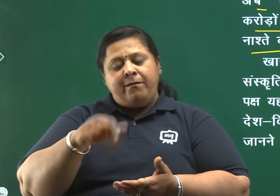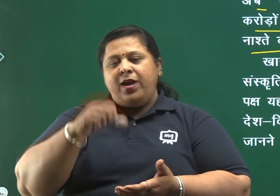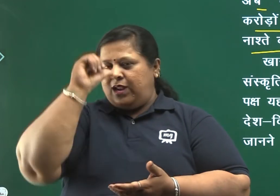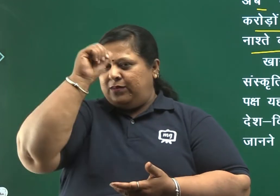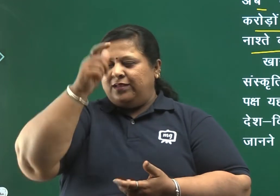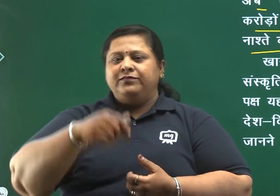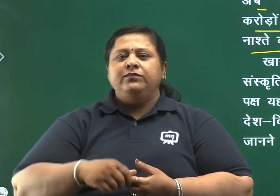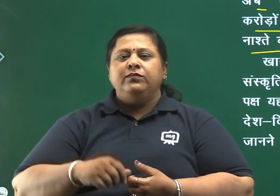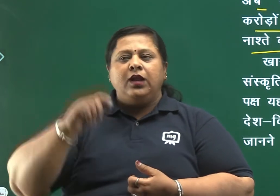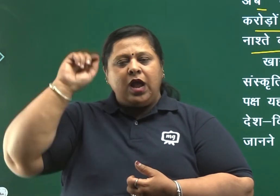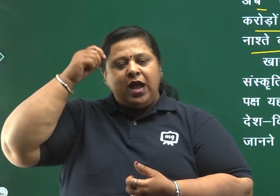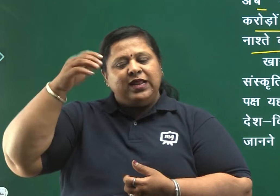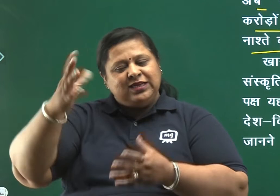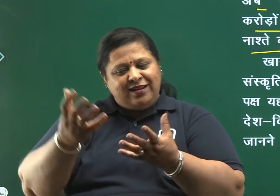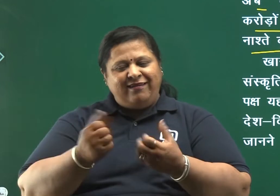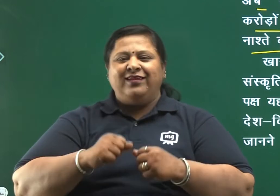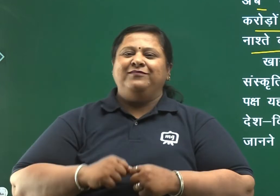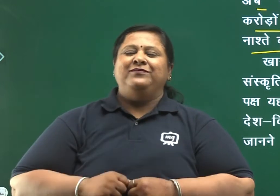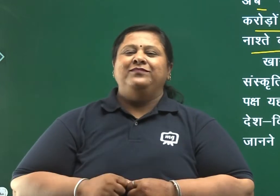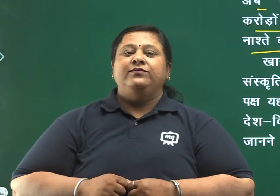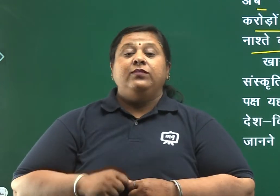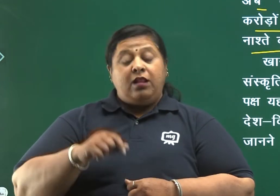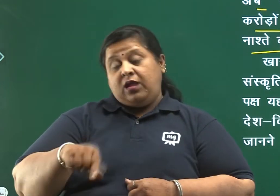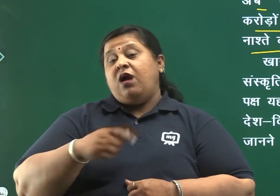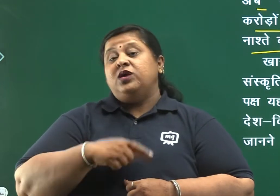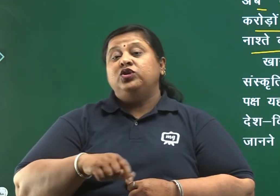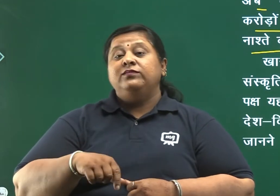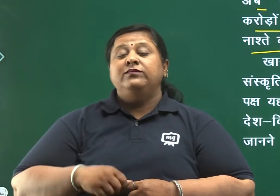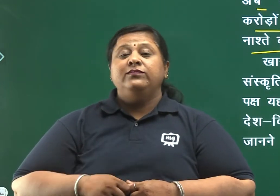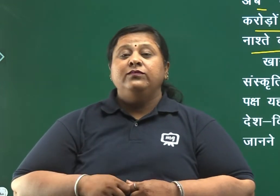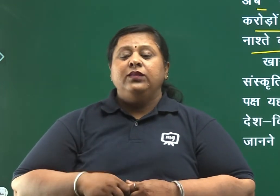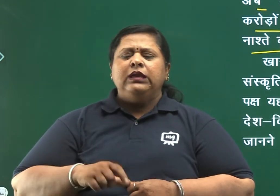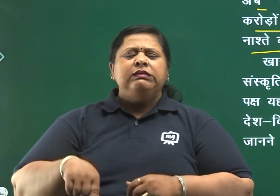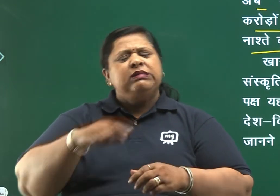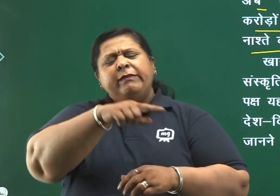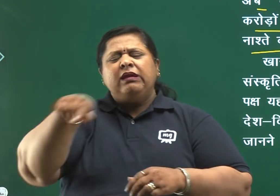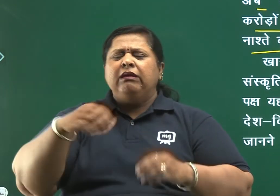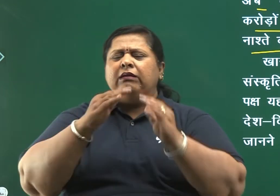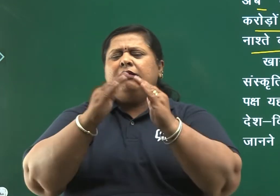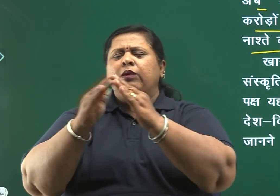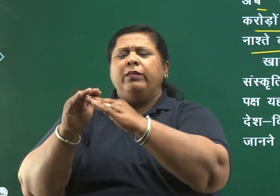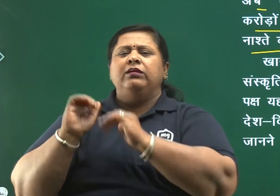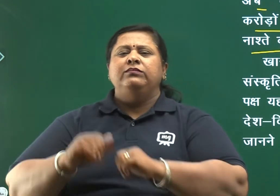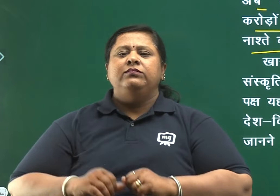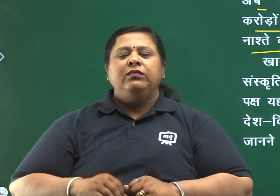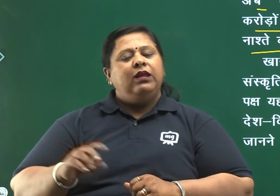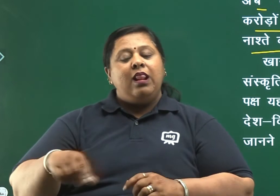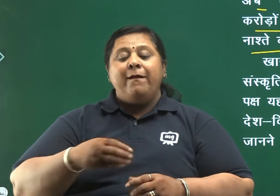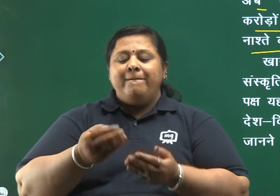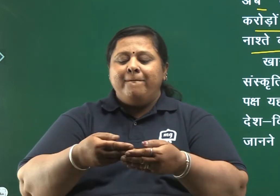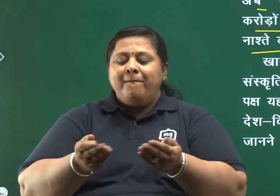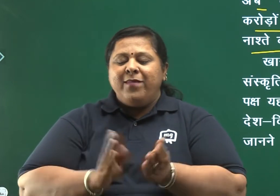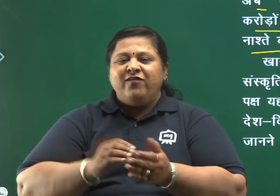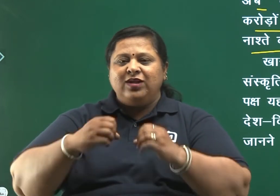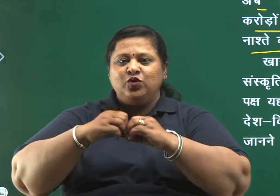में अंग्रेज लेकर आए थे, लेकिन आज ये सभी घरों में नाश्ते के रूप